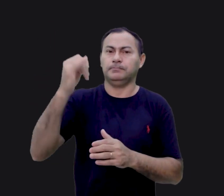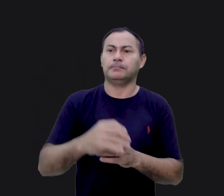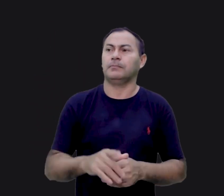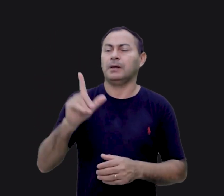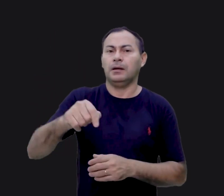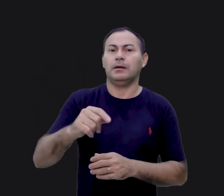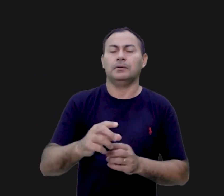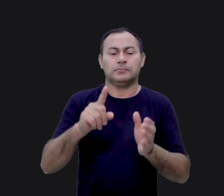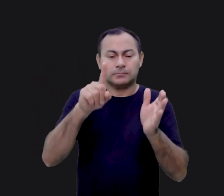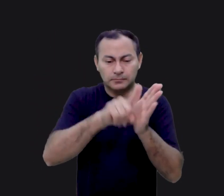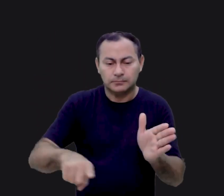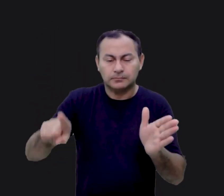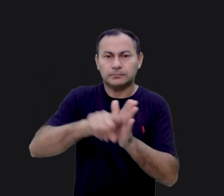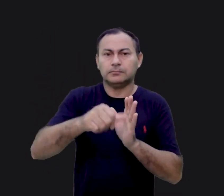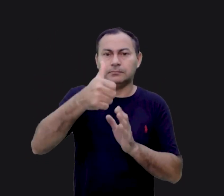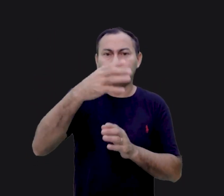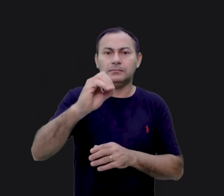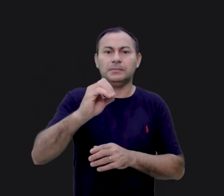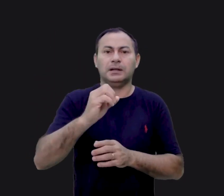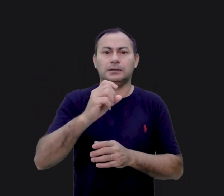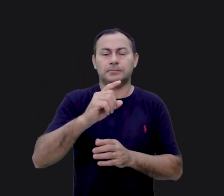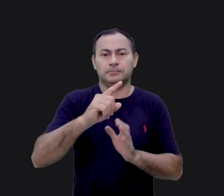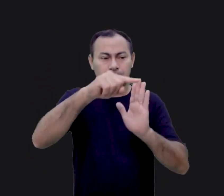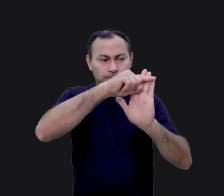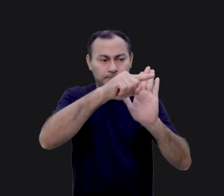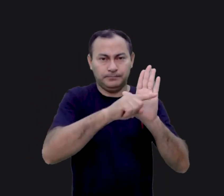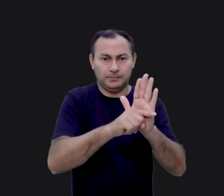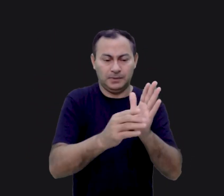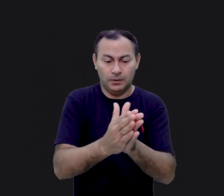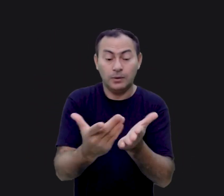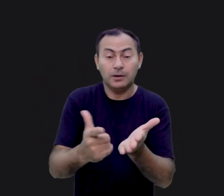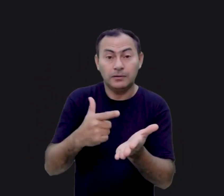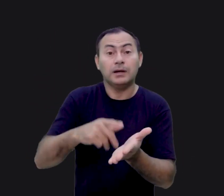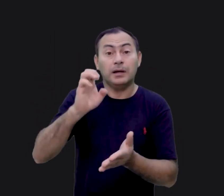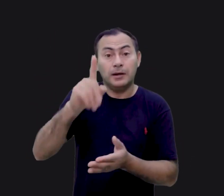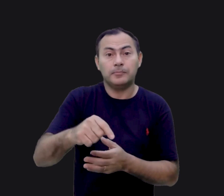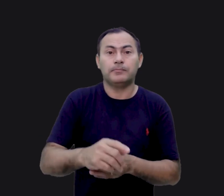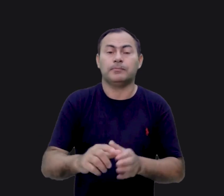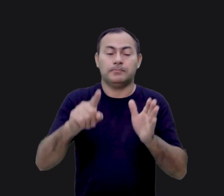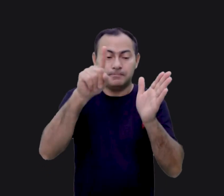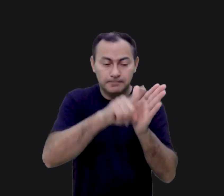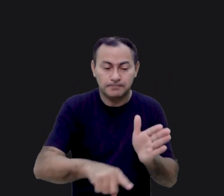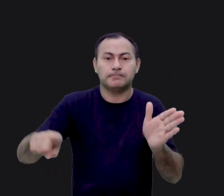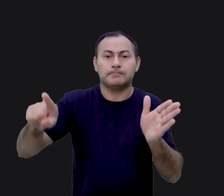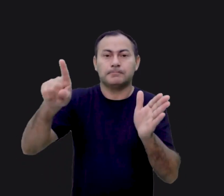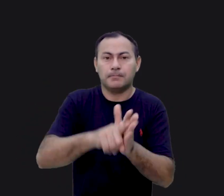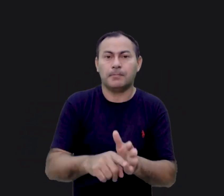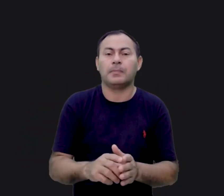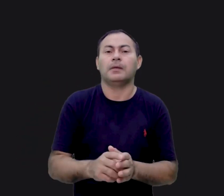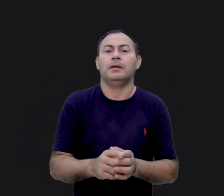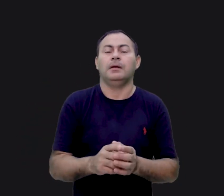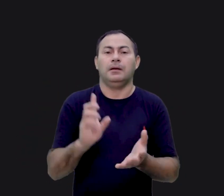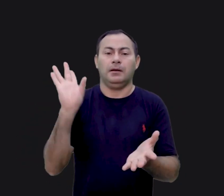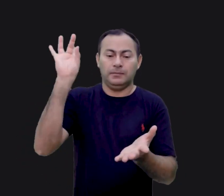ele é uma repetição dos dez mandamentos O livro é isso mesmo uma repetição uma